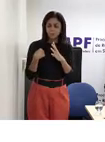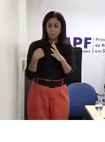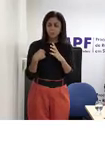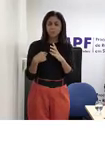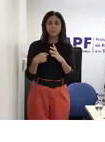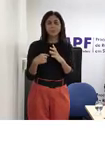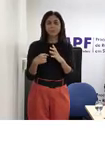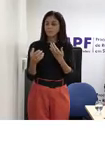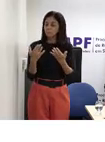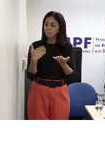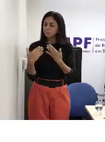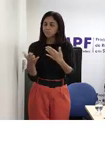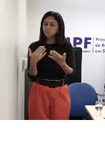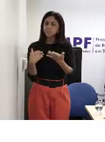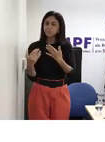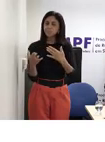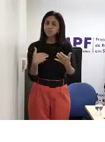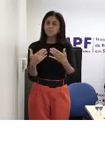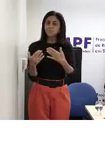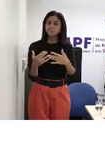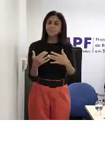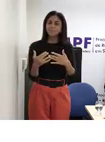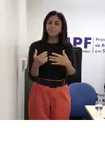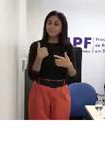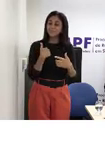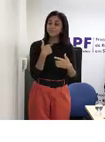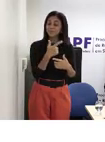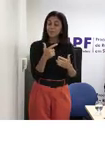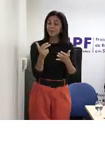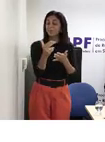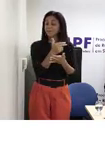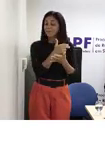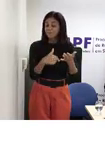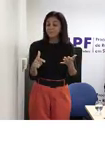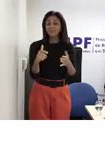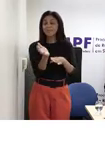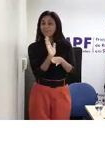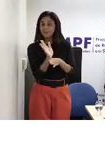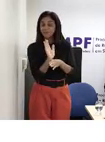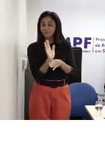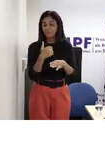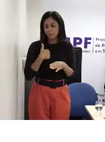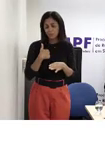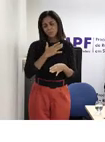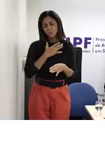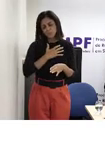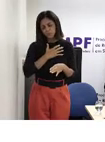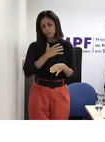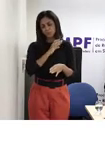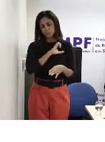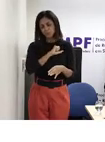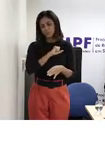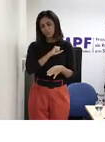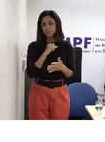pessoal Olha eu gosto também daquele desenho que é assim assado e isso é o que tá